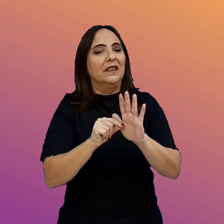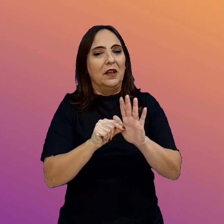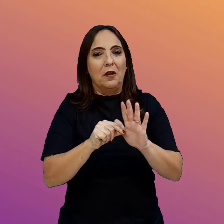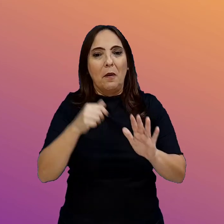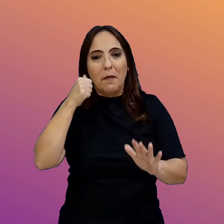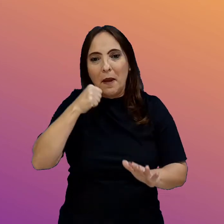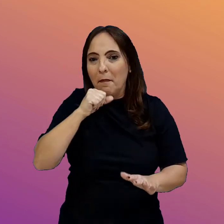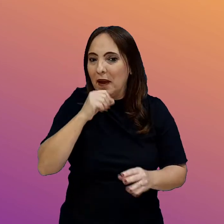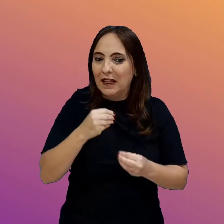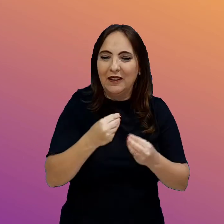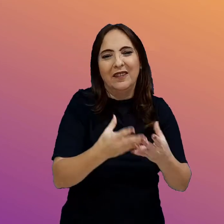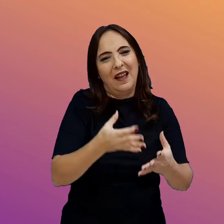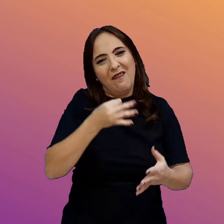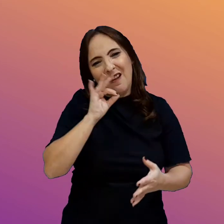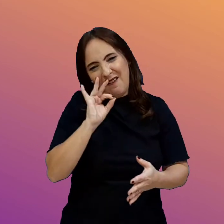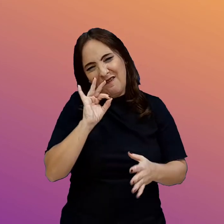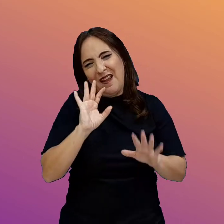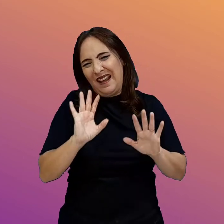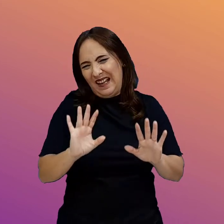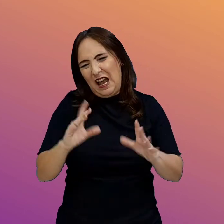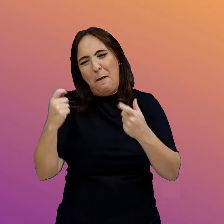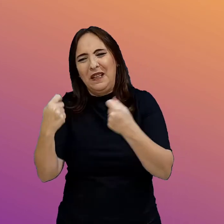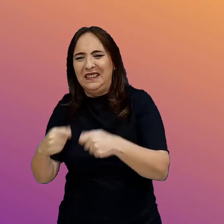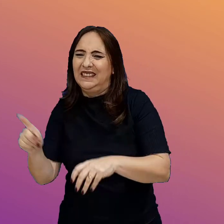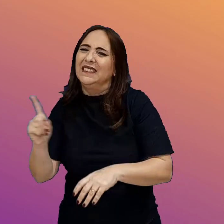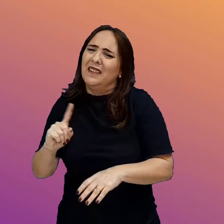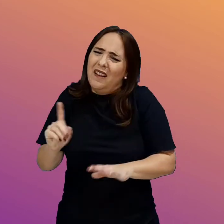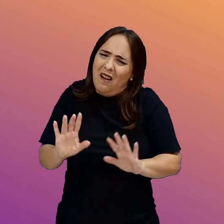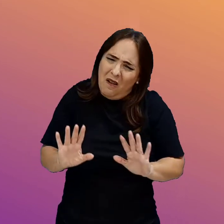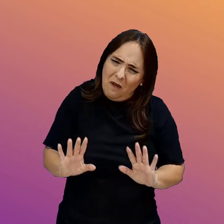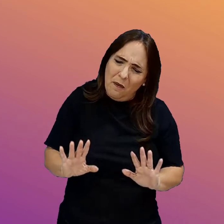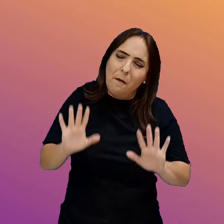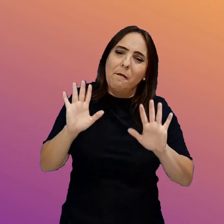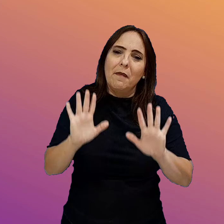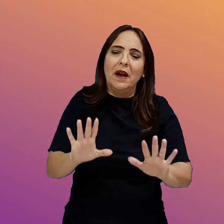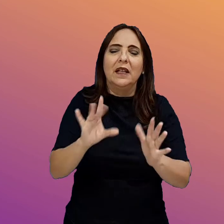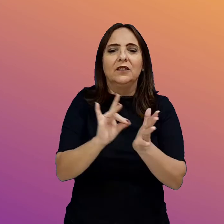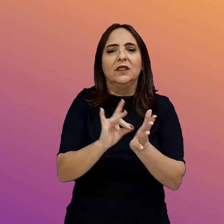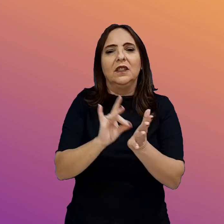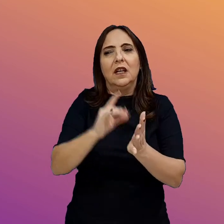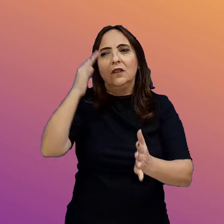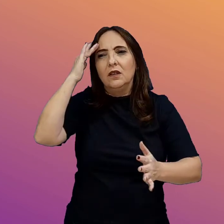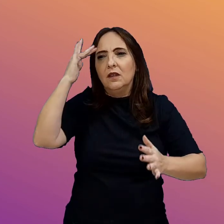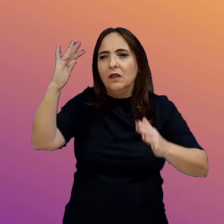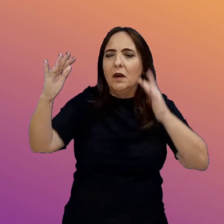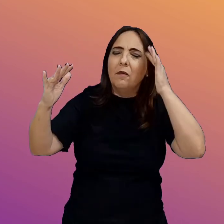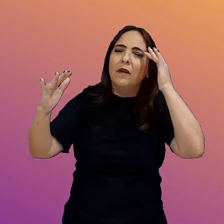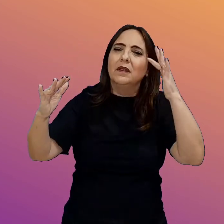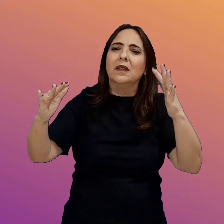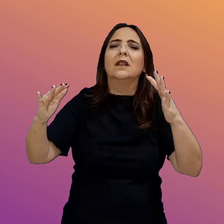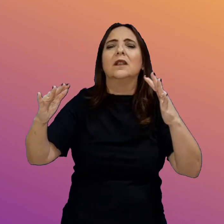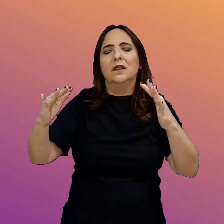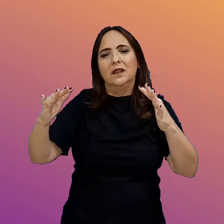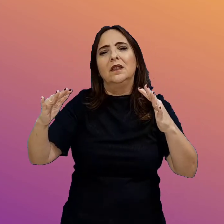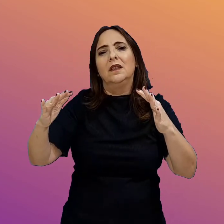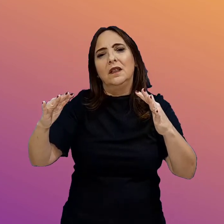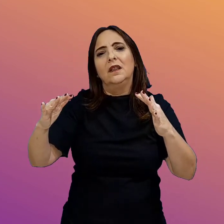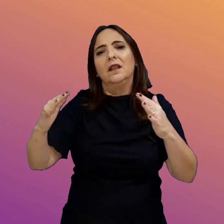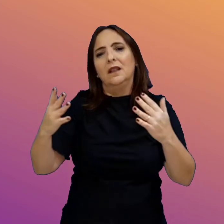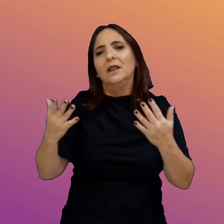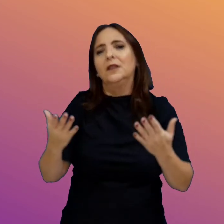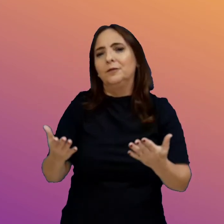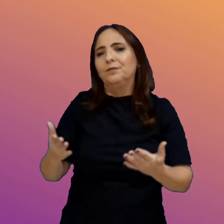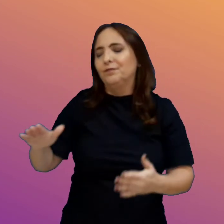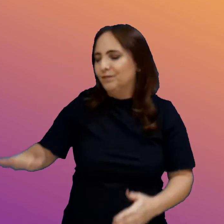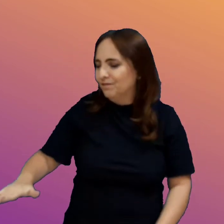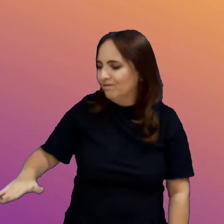manhã. E é claro que a gente não precisa chegar nesse extremo, mas eu fiquei pensando naquele momento, é assim que se cria um